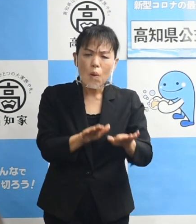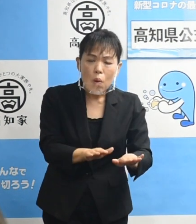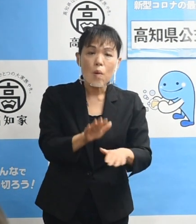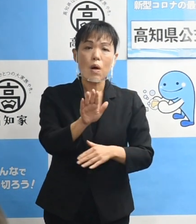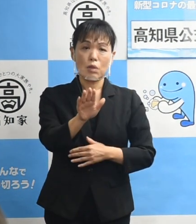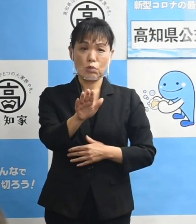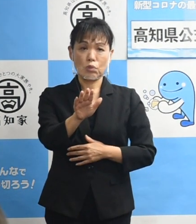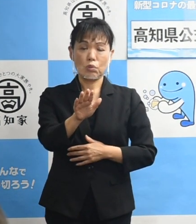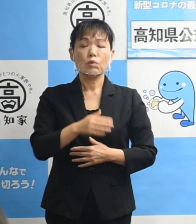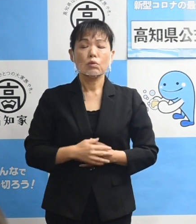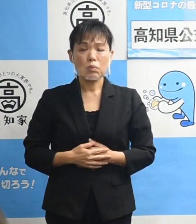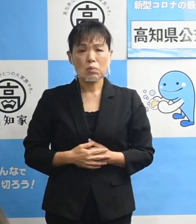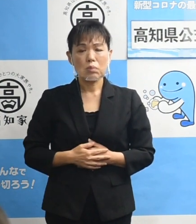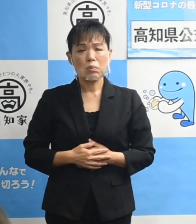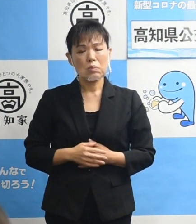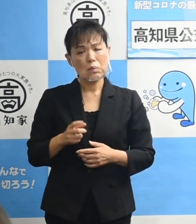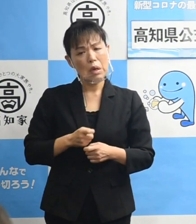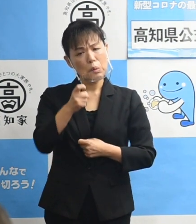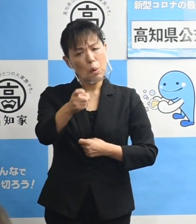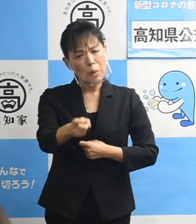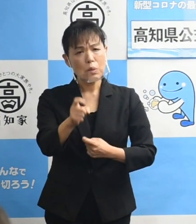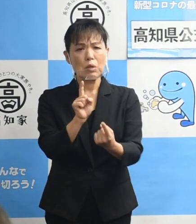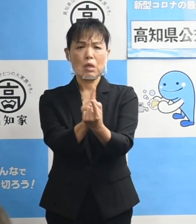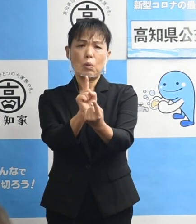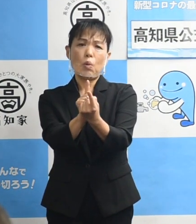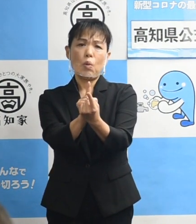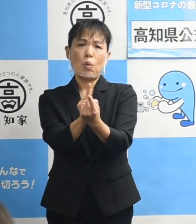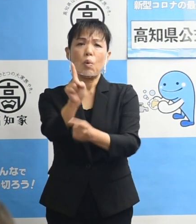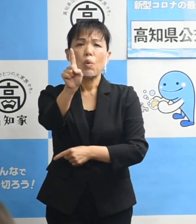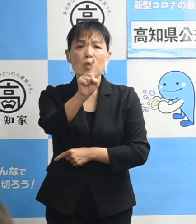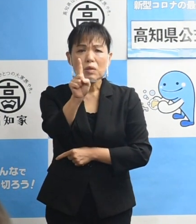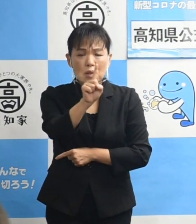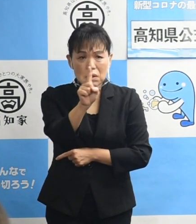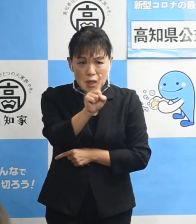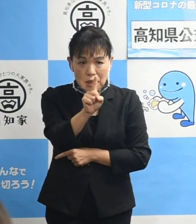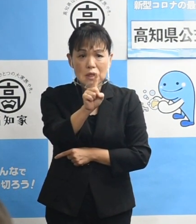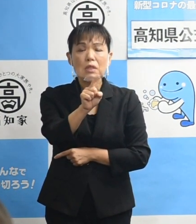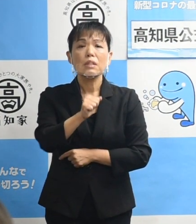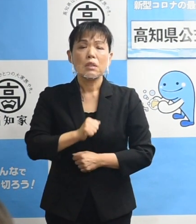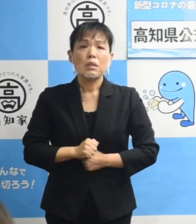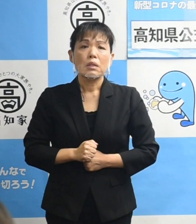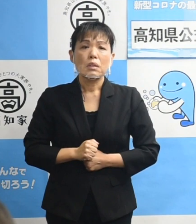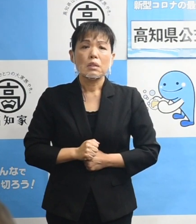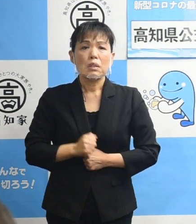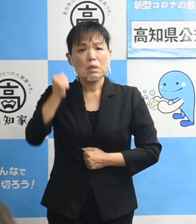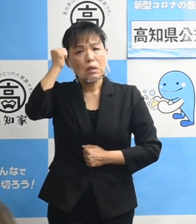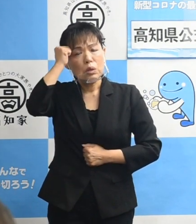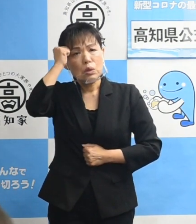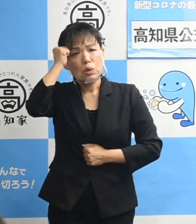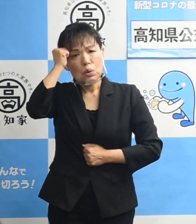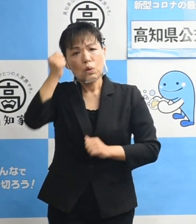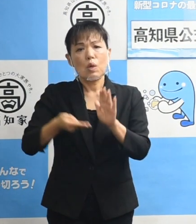一方でですね、現実当面の対応として、焦点になってまいりますのは、この宿泊療養